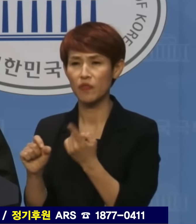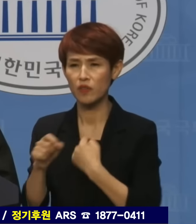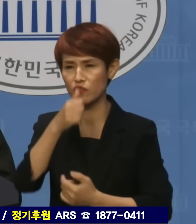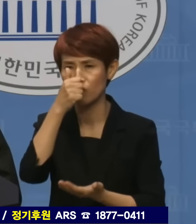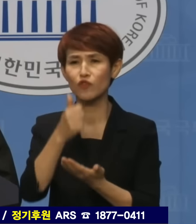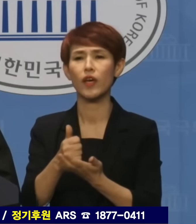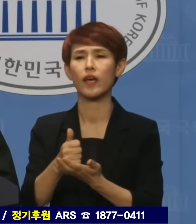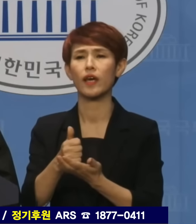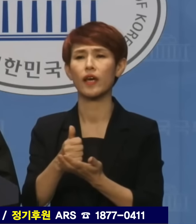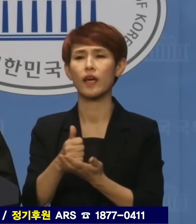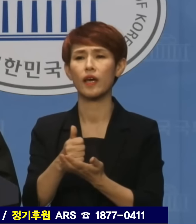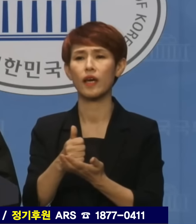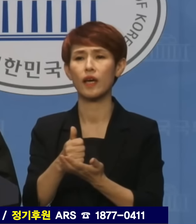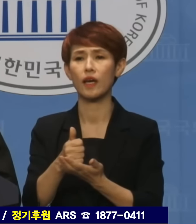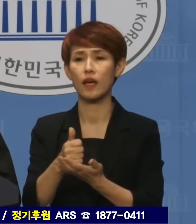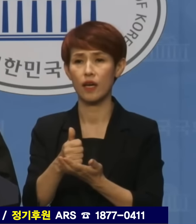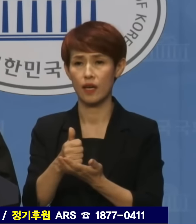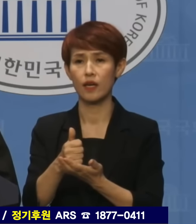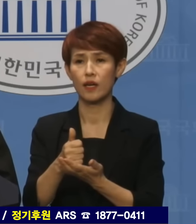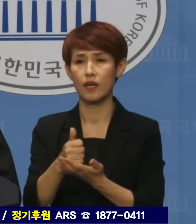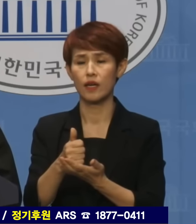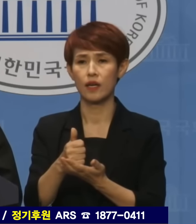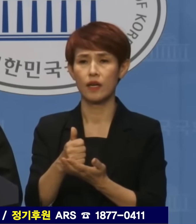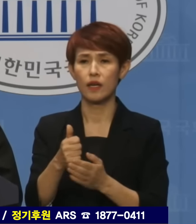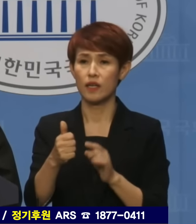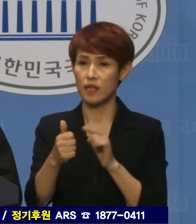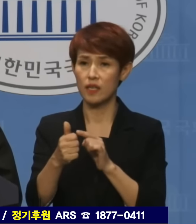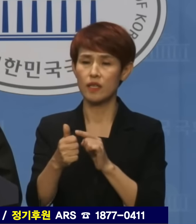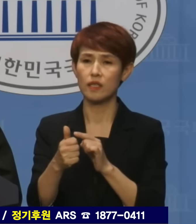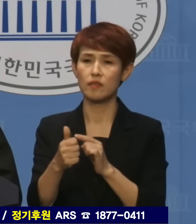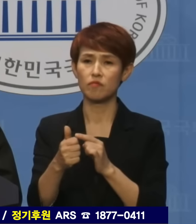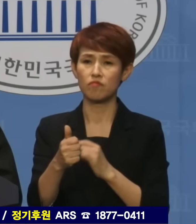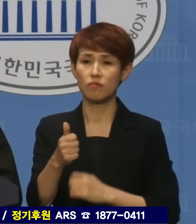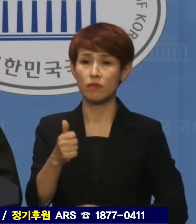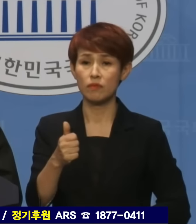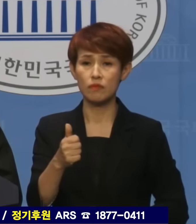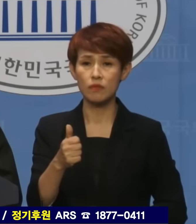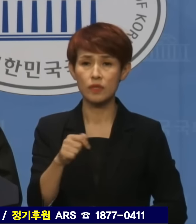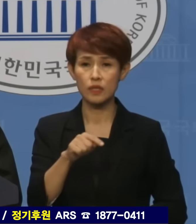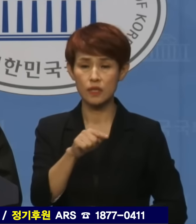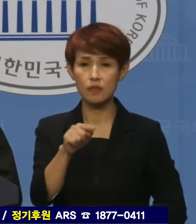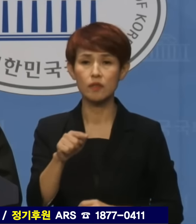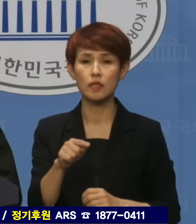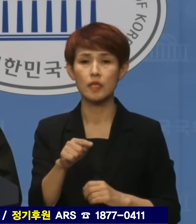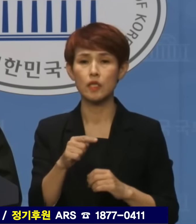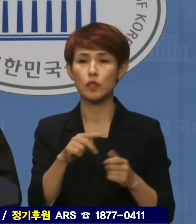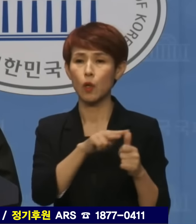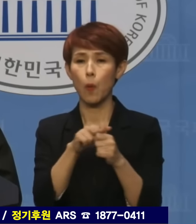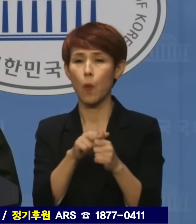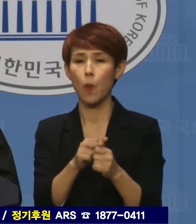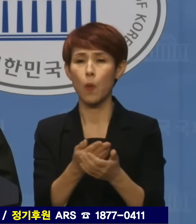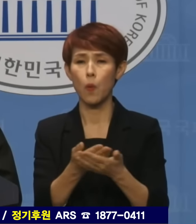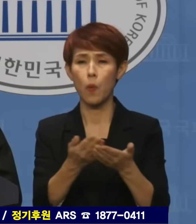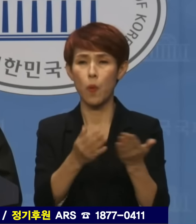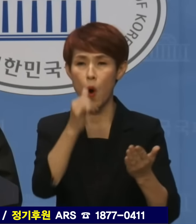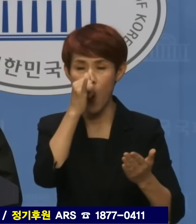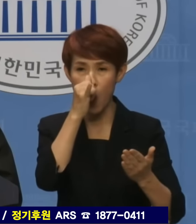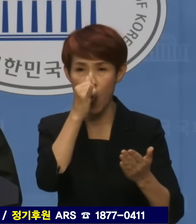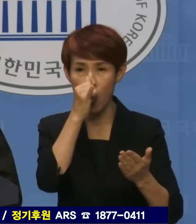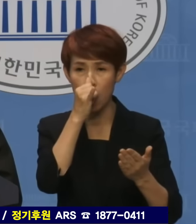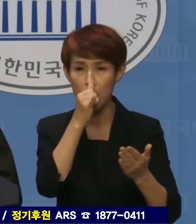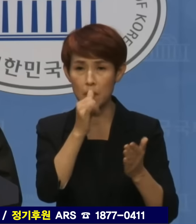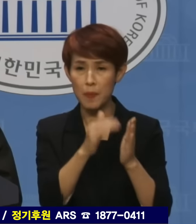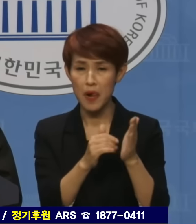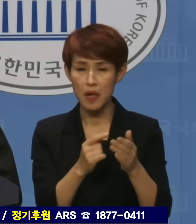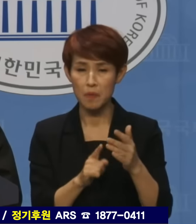지연시켰다는 청탁금지법 위반죄, 수사 대상자들에게 흘러들어갈 수 있게 수사기관 내부의